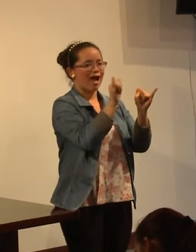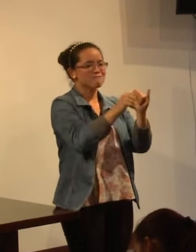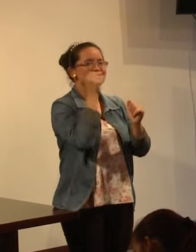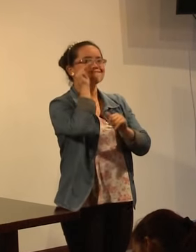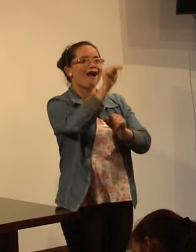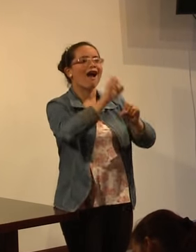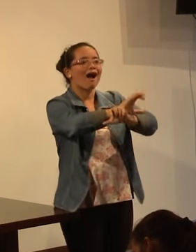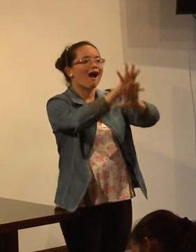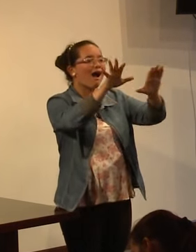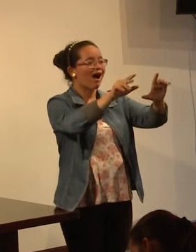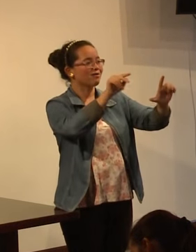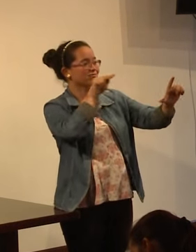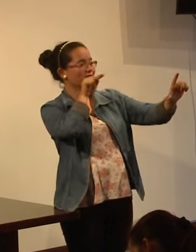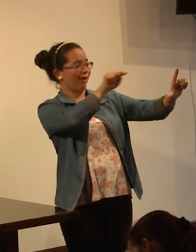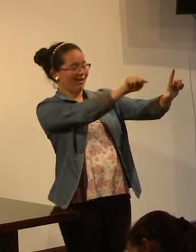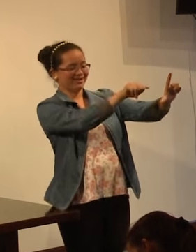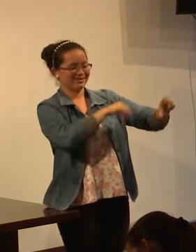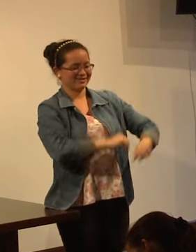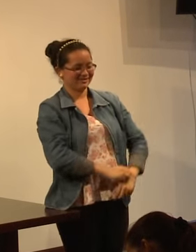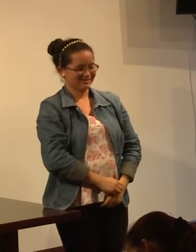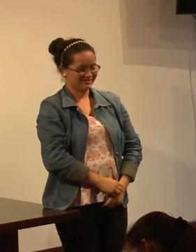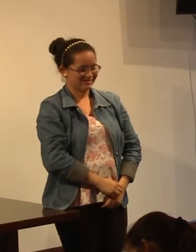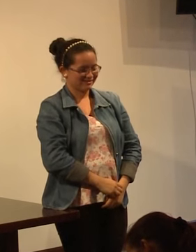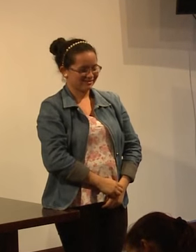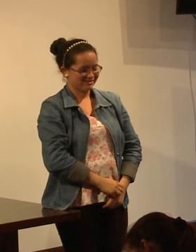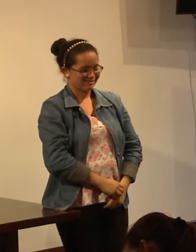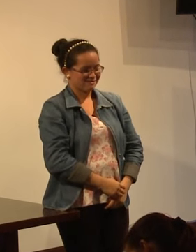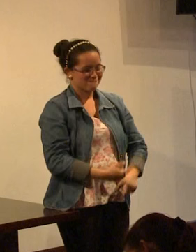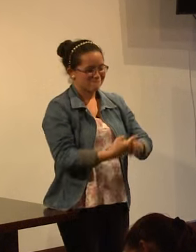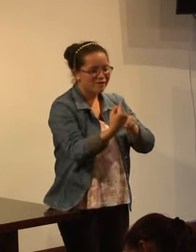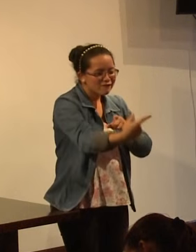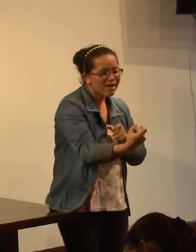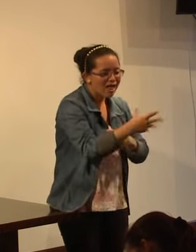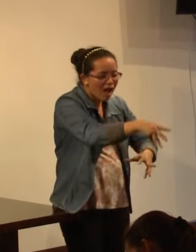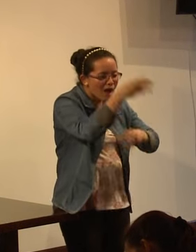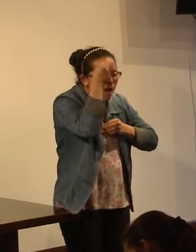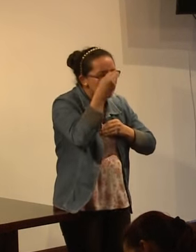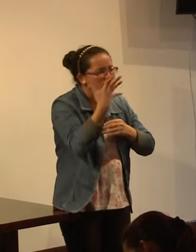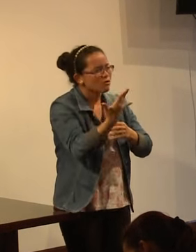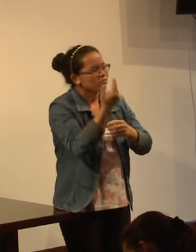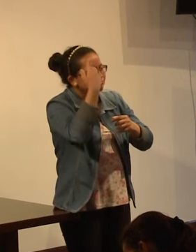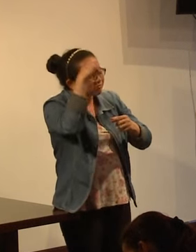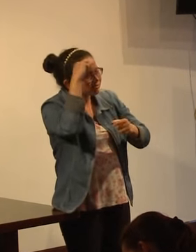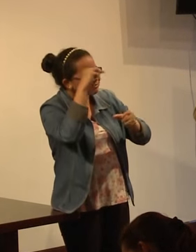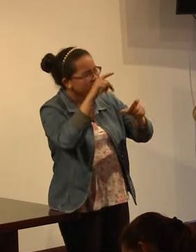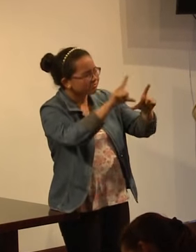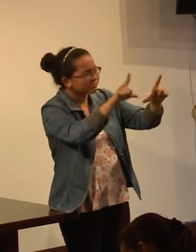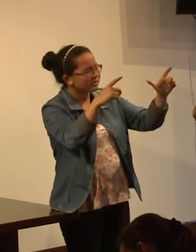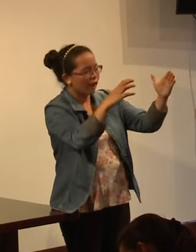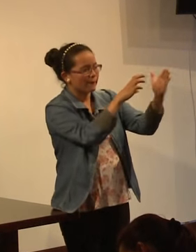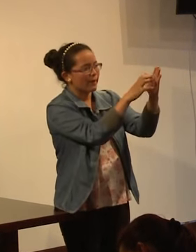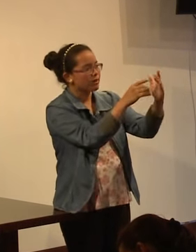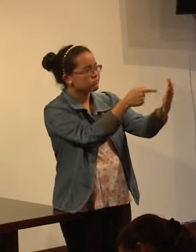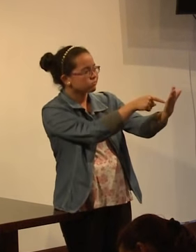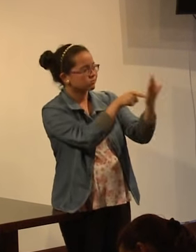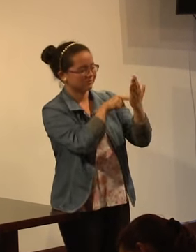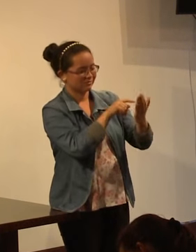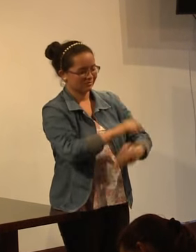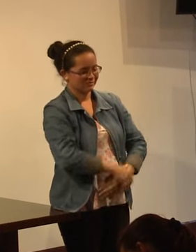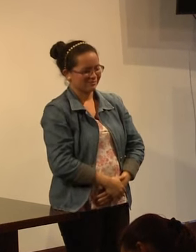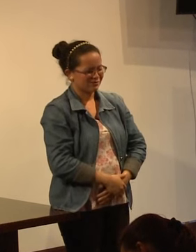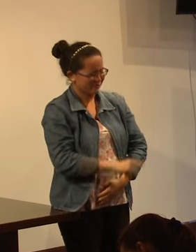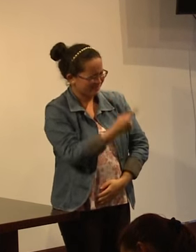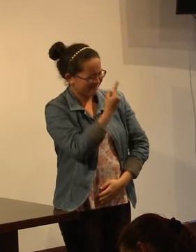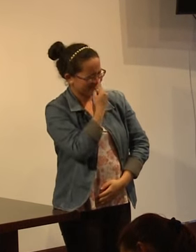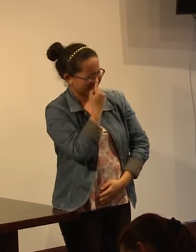así no aprendemos a. Tan grave es el asunto que no aprendemos a manejar las imágenes, que fíjense que en este momento de la historia de la humanidad pasa algo que a mí me